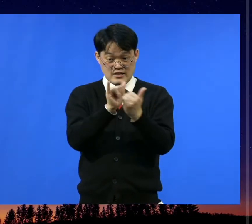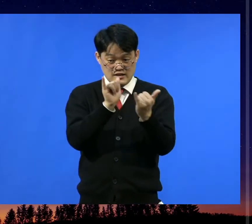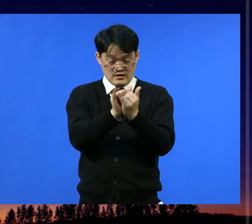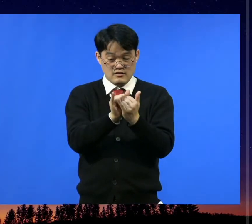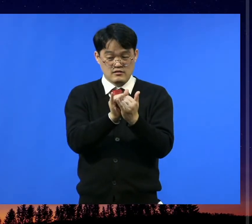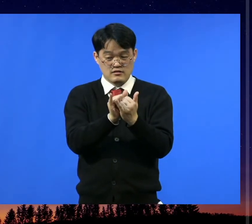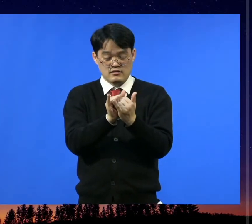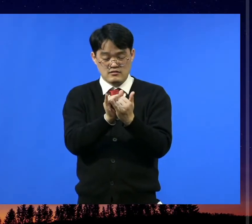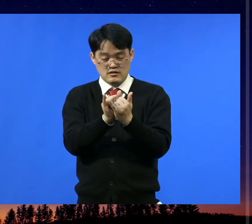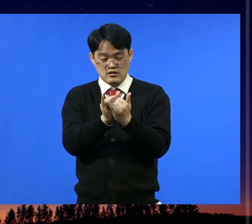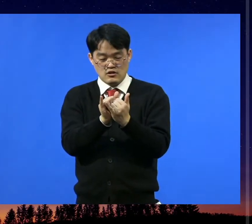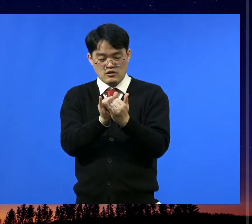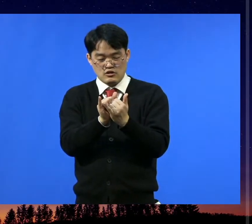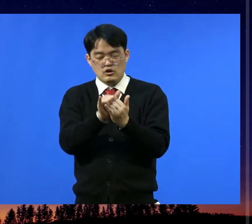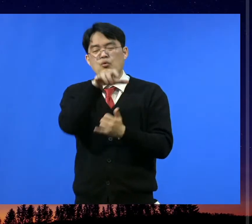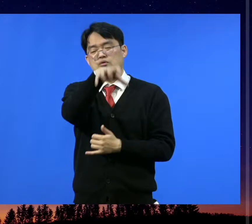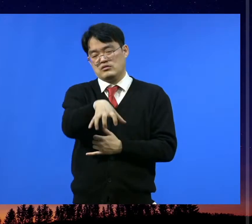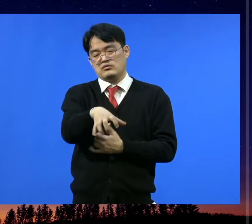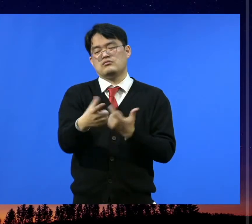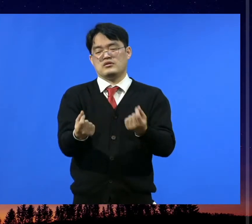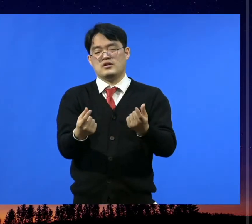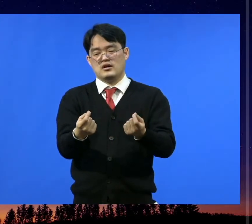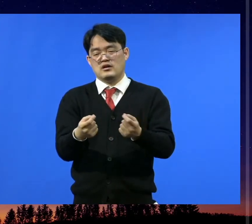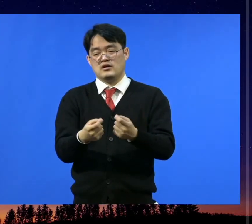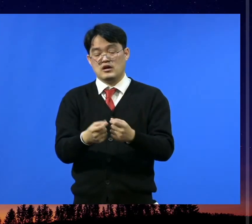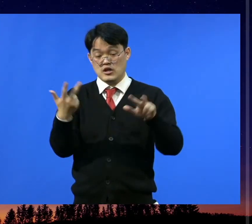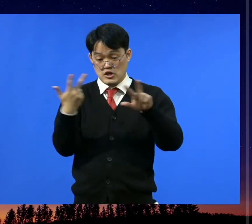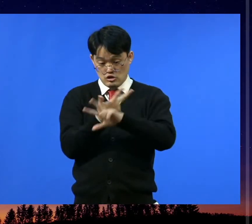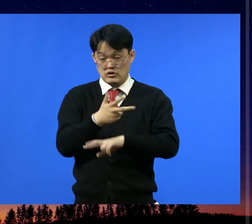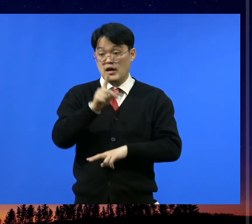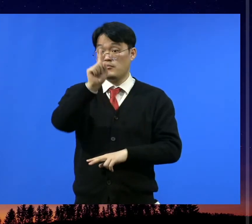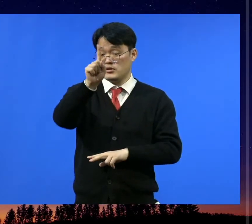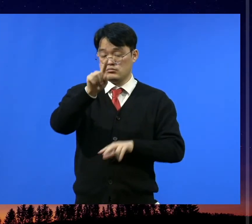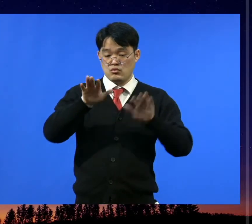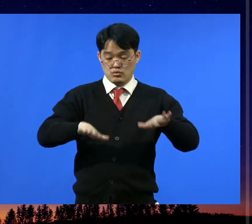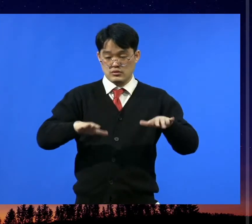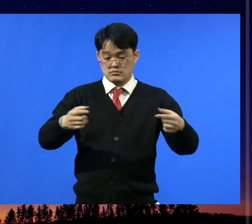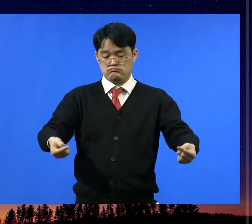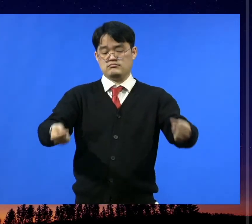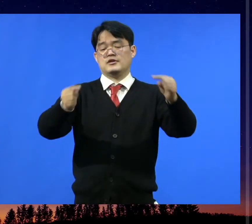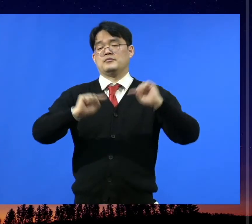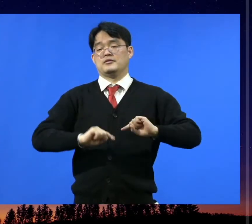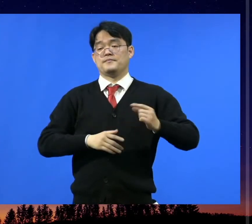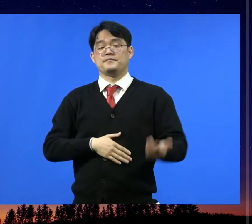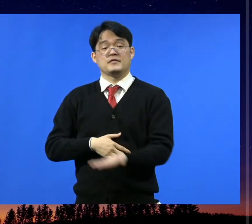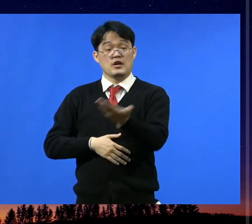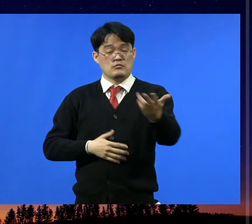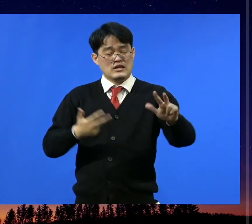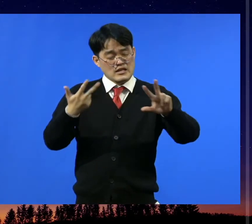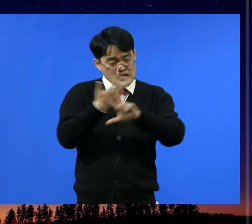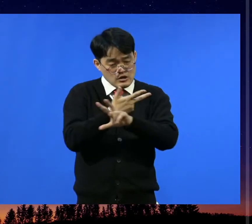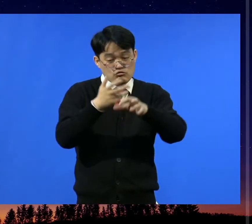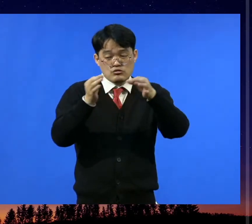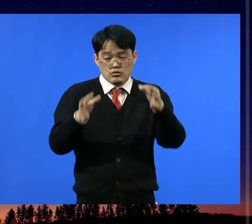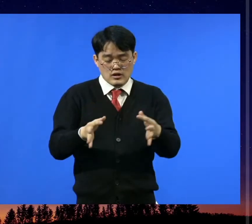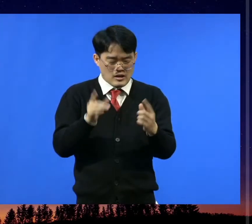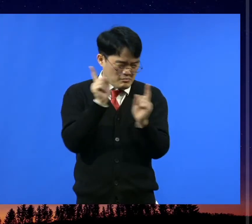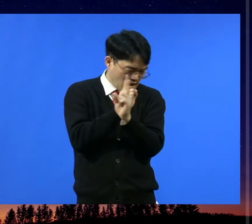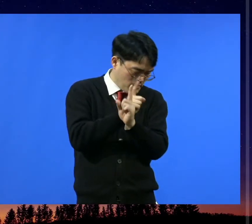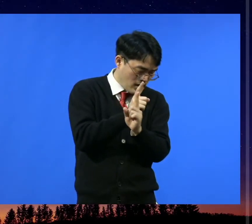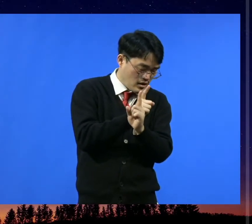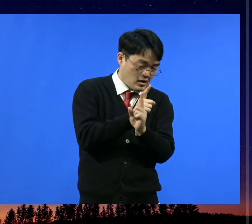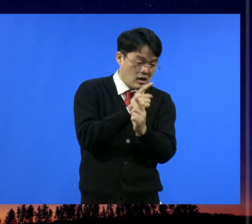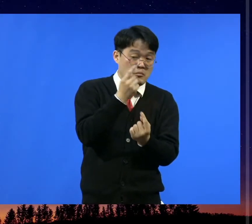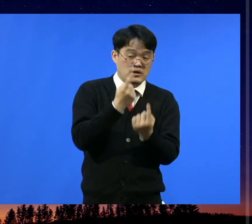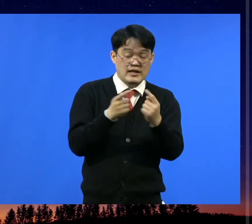여기에서 승부가 난다는 거예요. 여러분 일주일에 한 번이지만 오늘 여기 와서 한 주간의 기도의 분량들 매일도 기도하지만 특별히 시간을 내어서